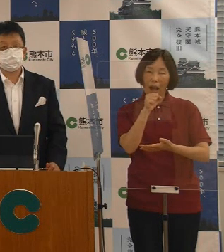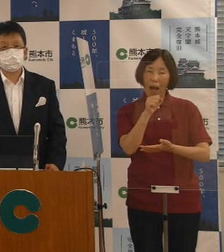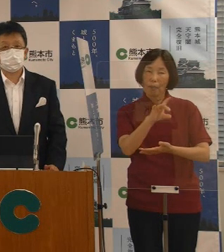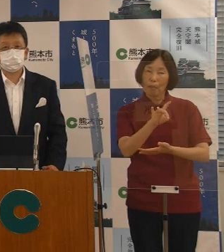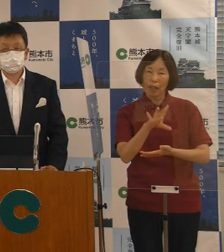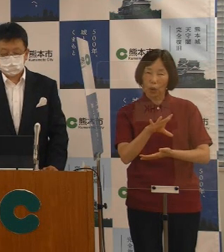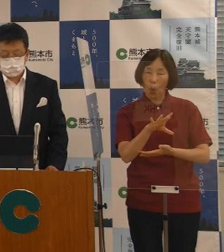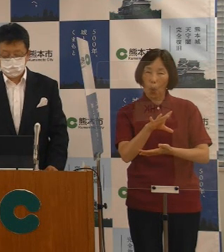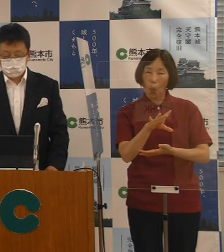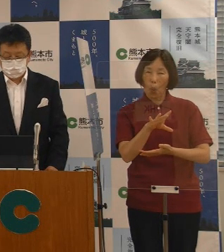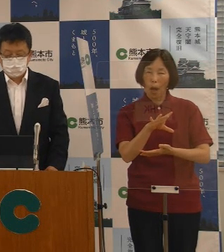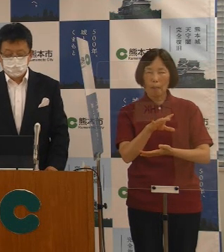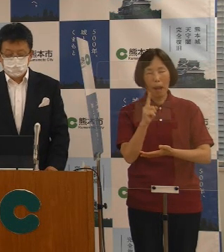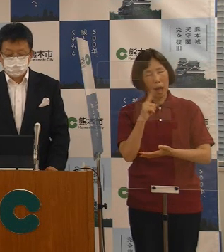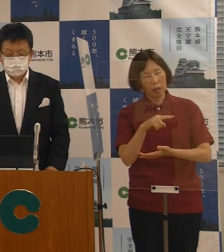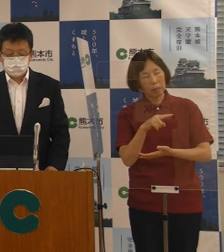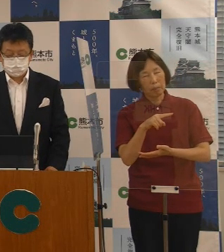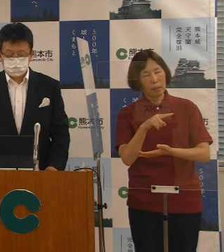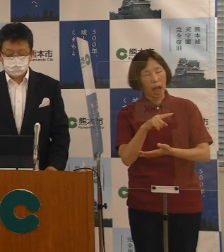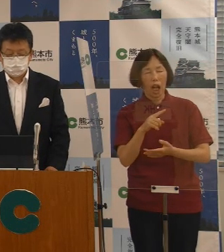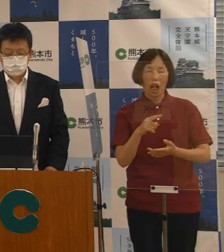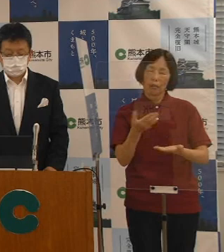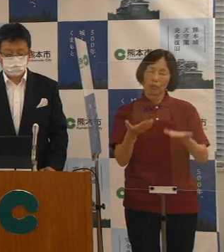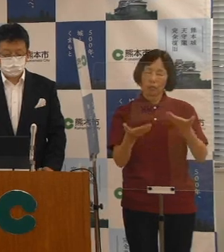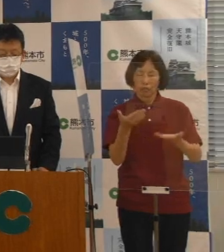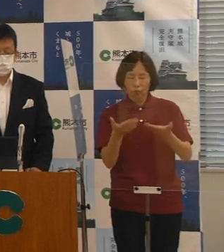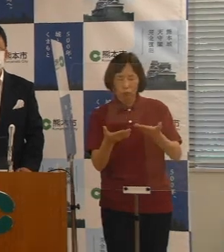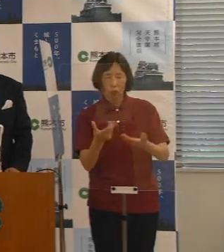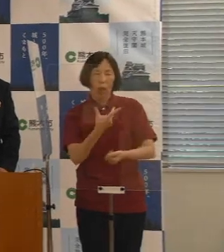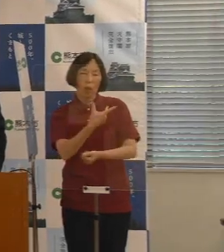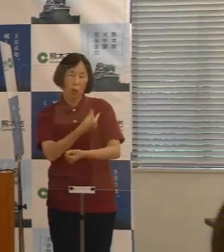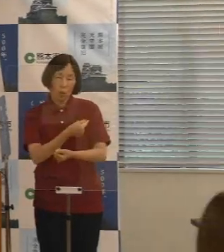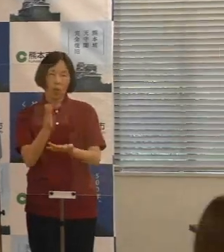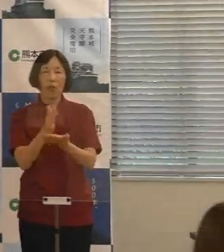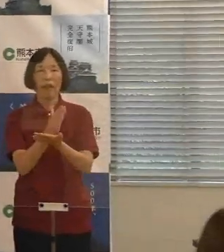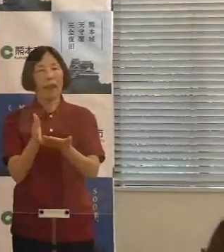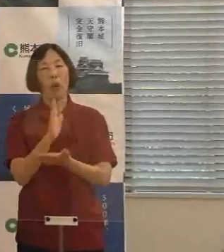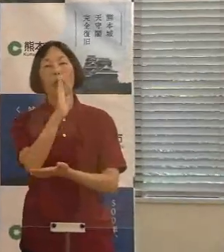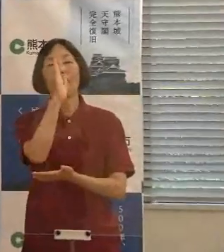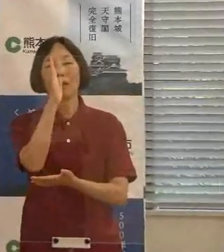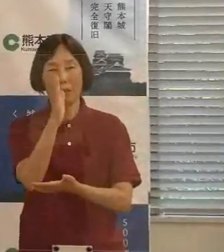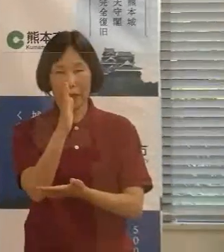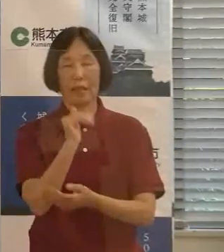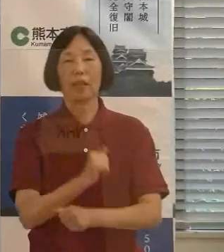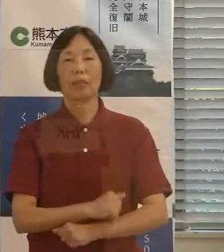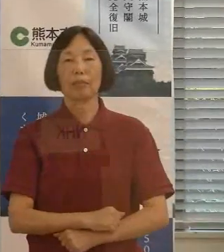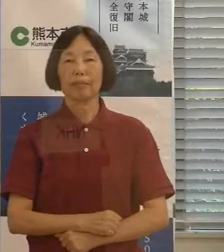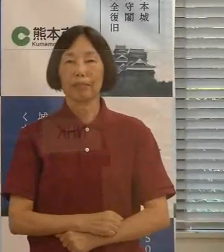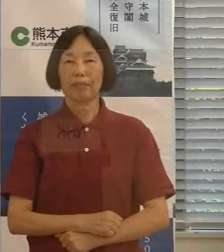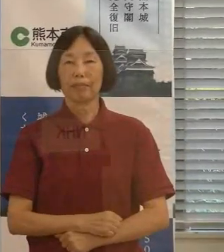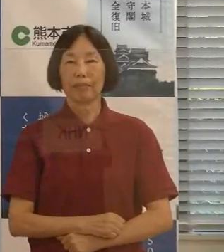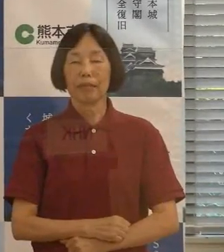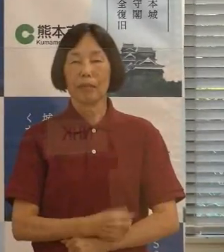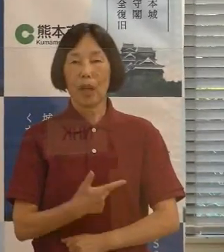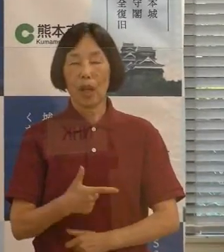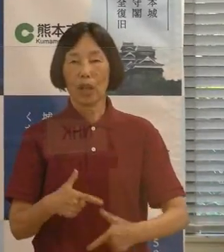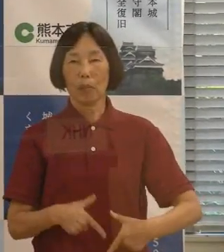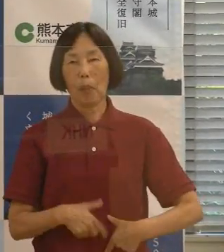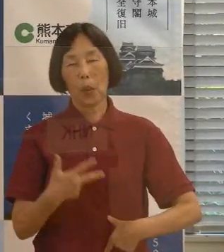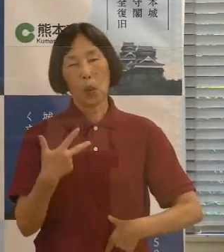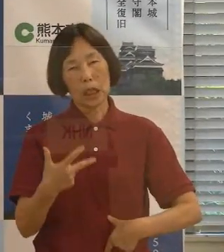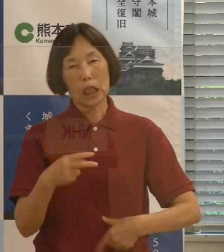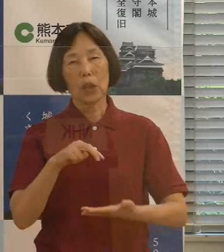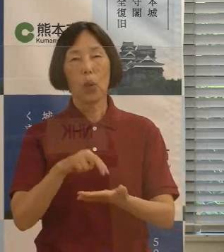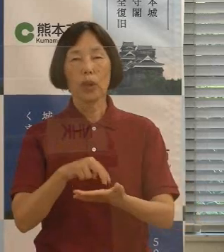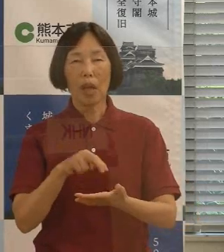を十分比較をした上で接種のご判断をいただければと考えておりまして、本市としては